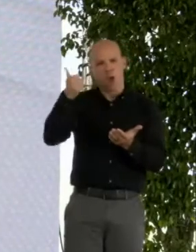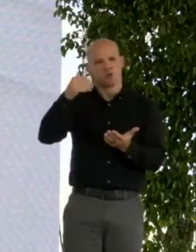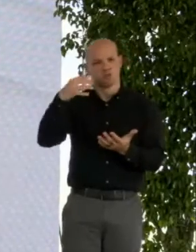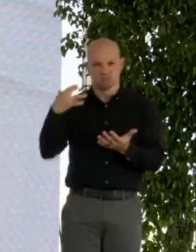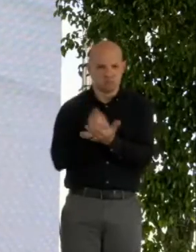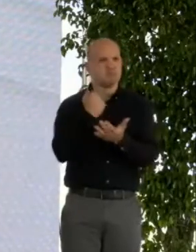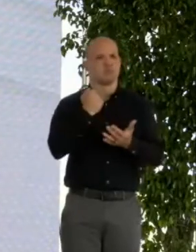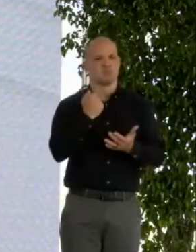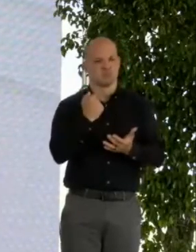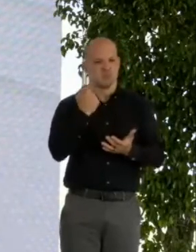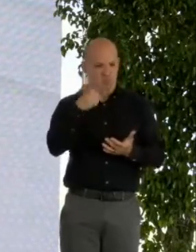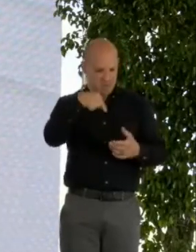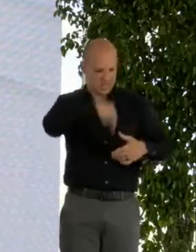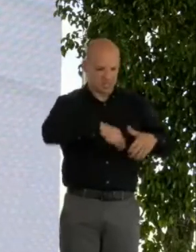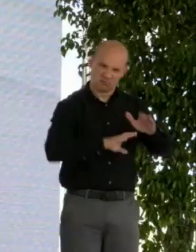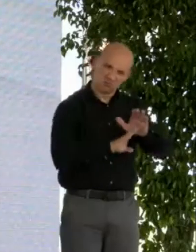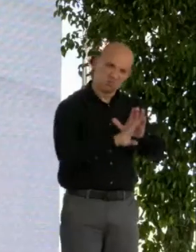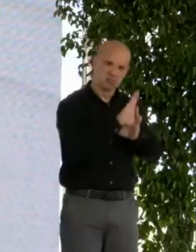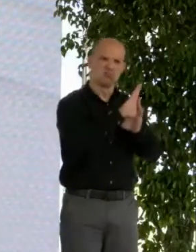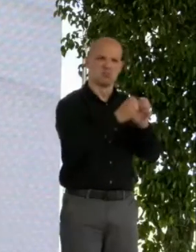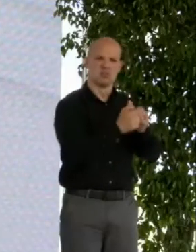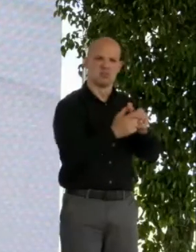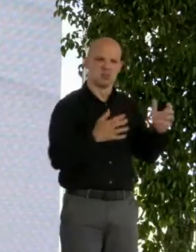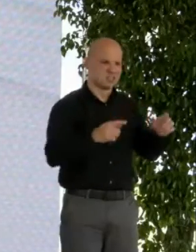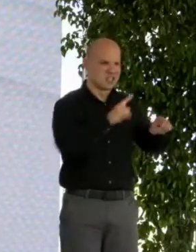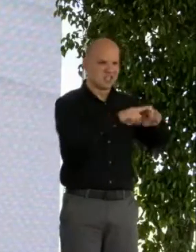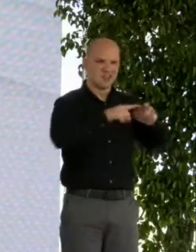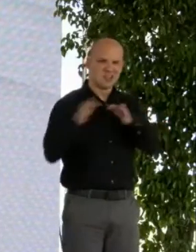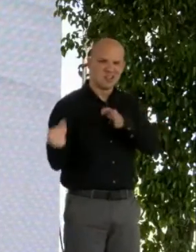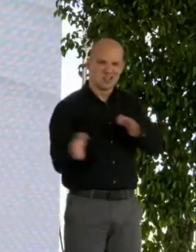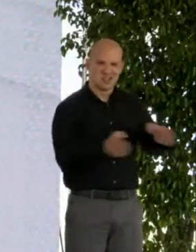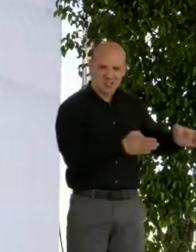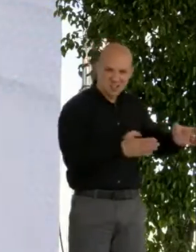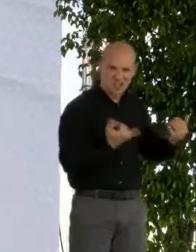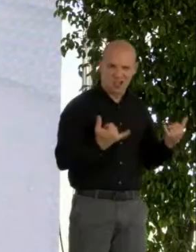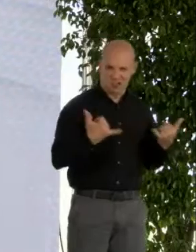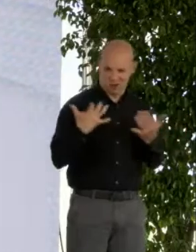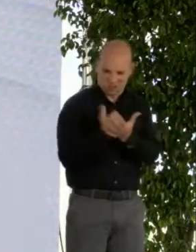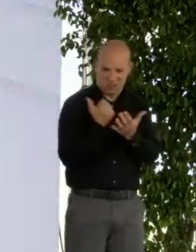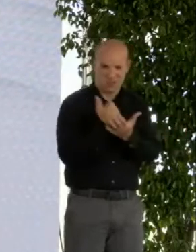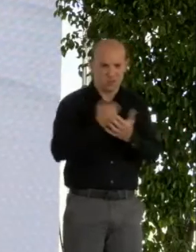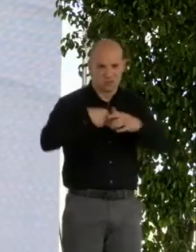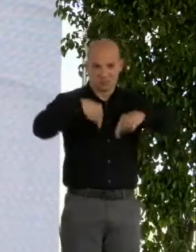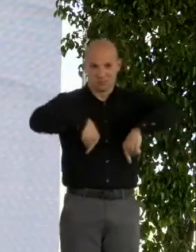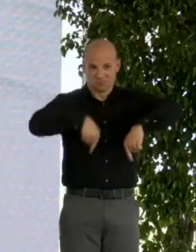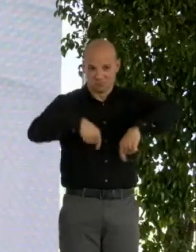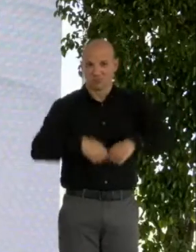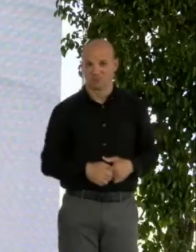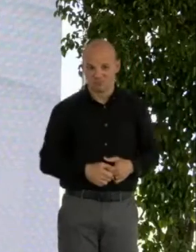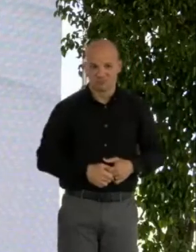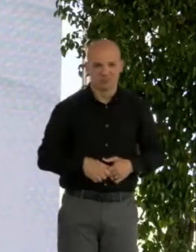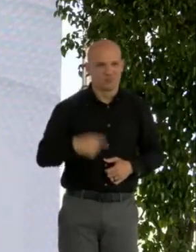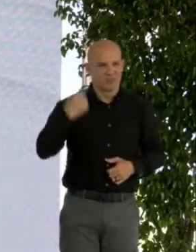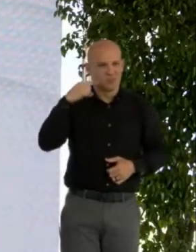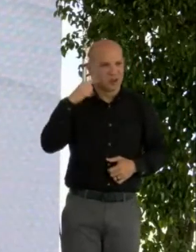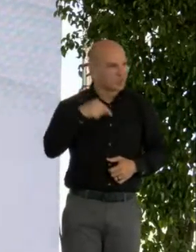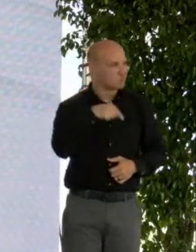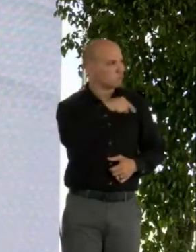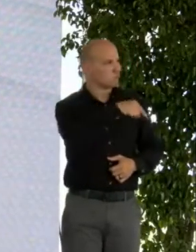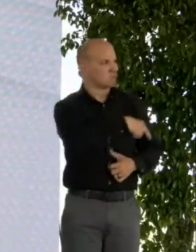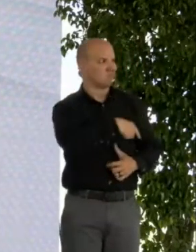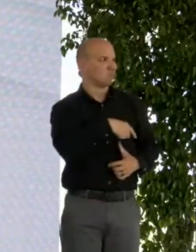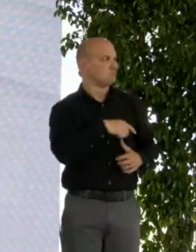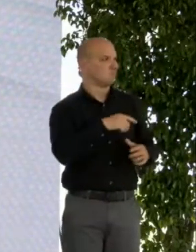se integre a las demás estrategias que estamos llevando a cabo en esta zona, para que sea la más ventajosa para